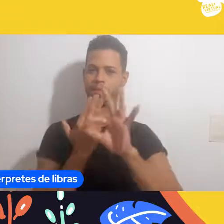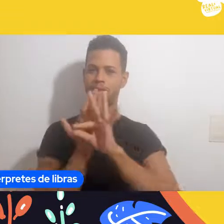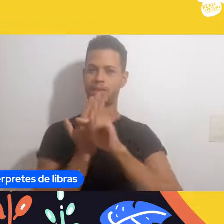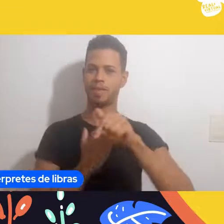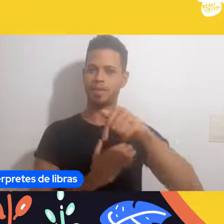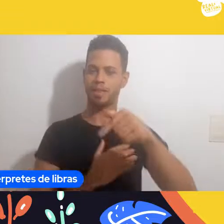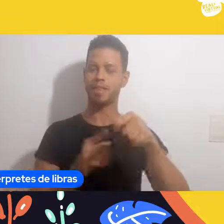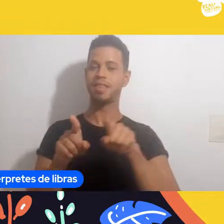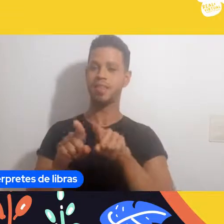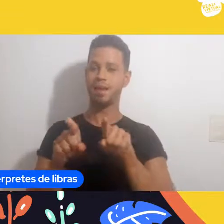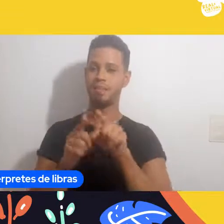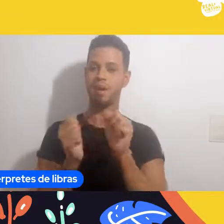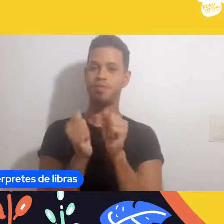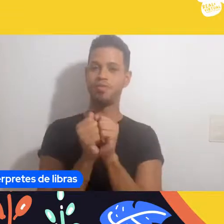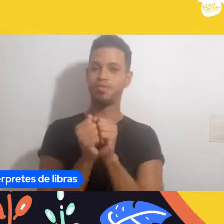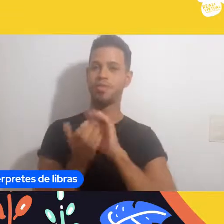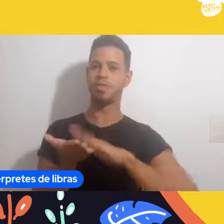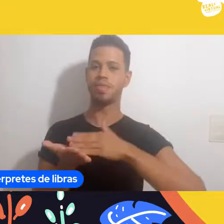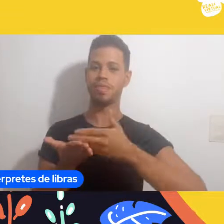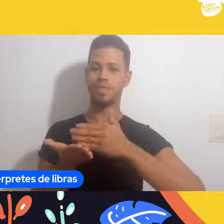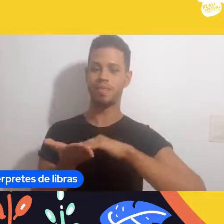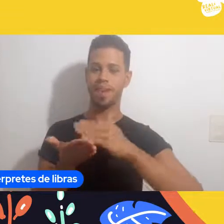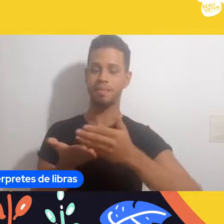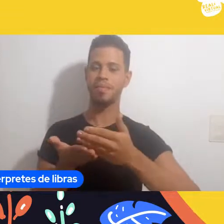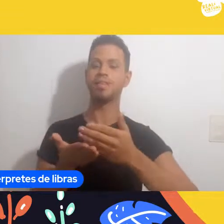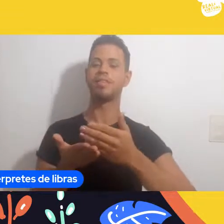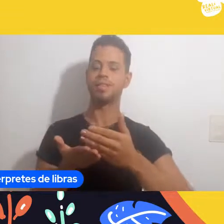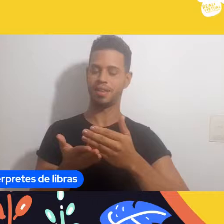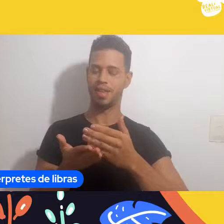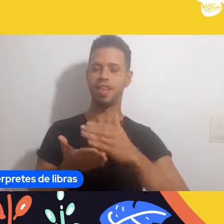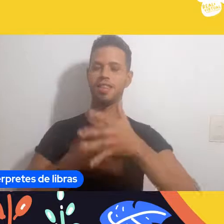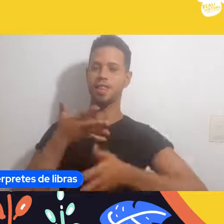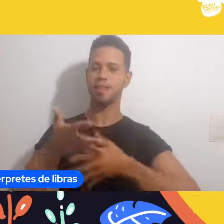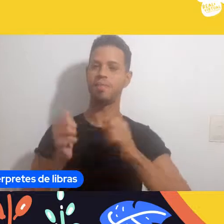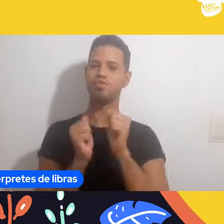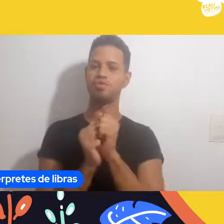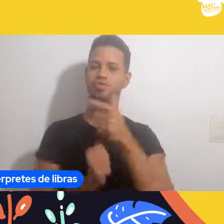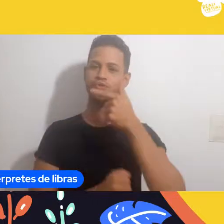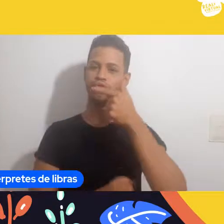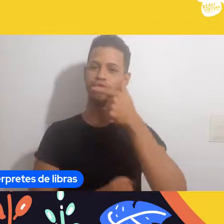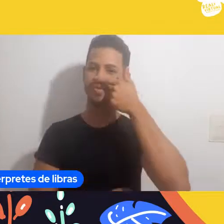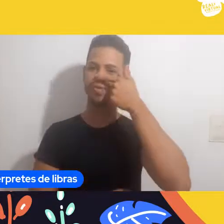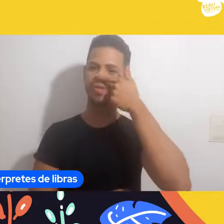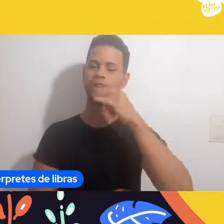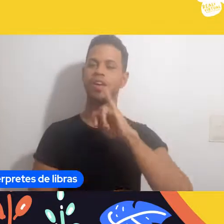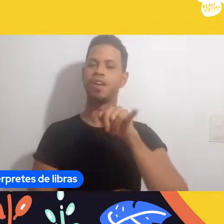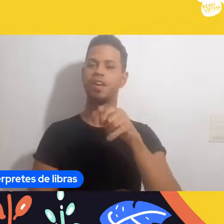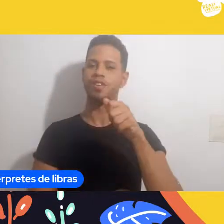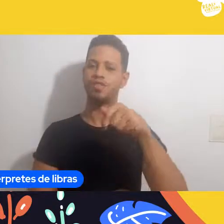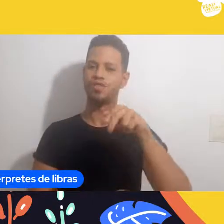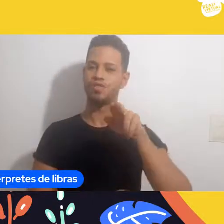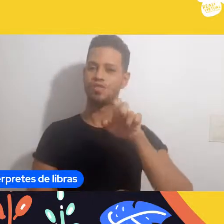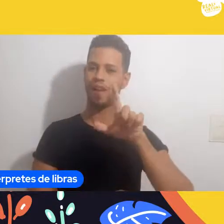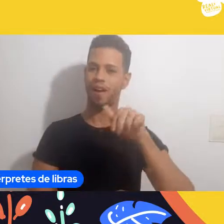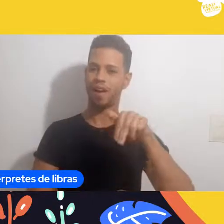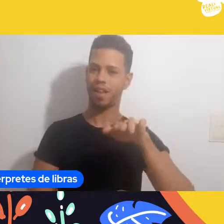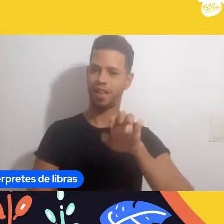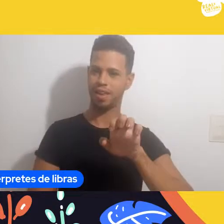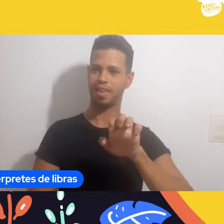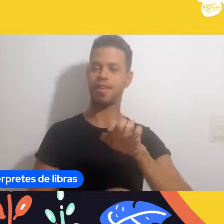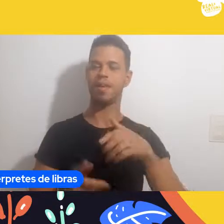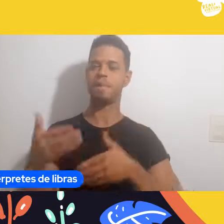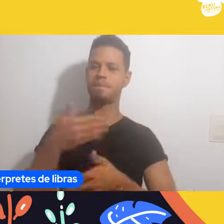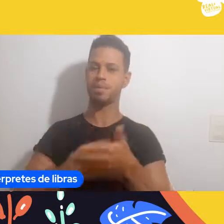janela de intérprete de Libras com Jaqueline Martins, que daqui a pouquinho entra para participar com a gente. Pode ser que